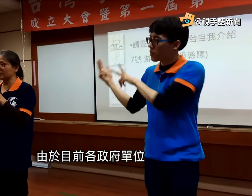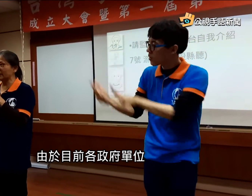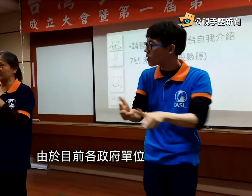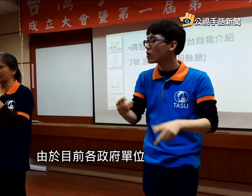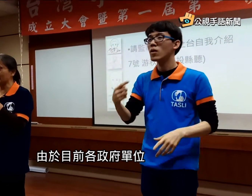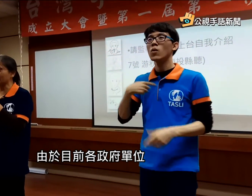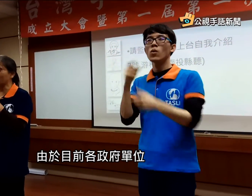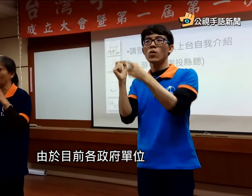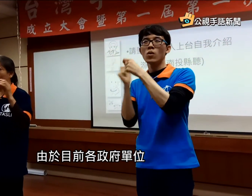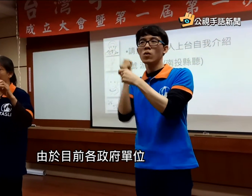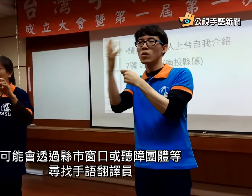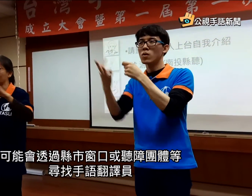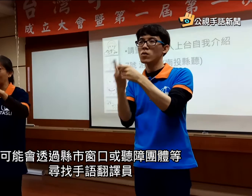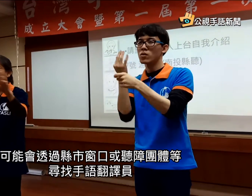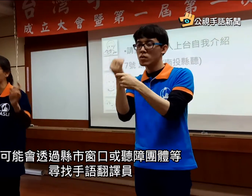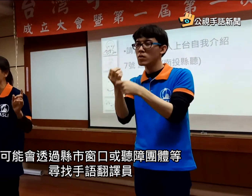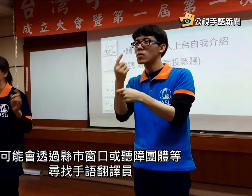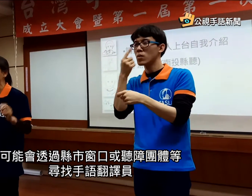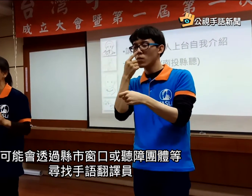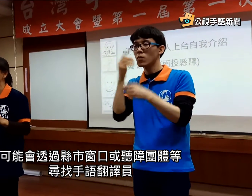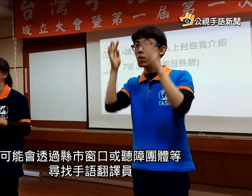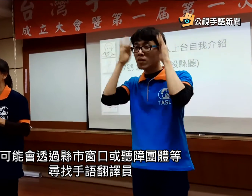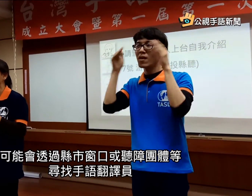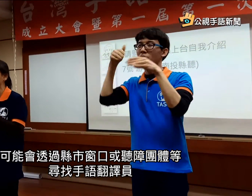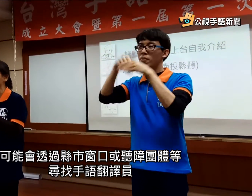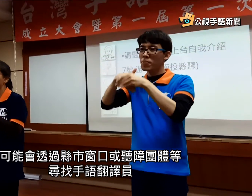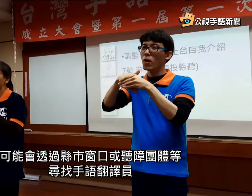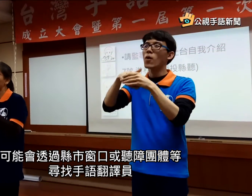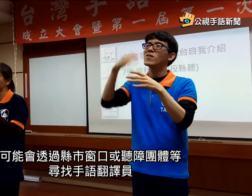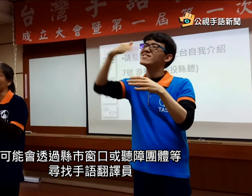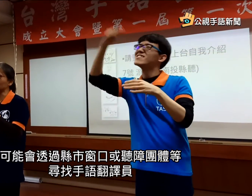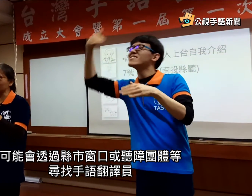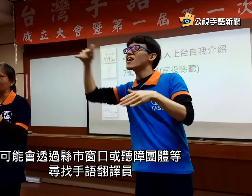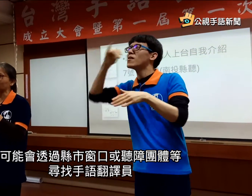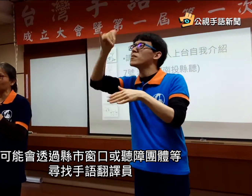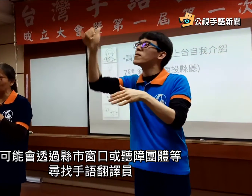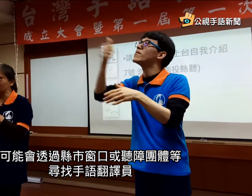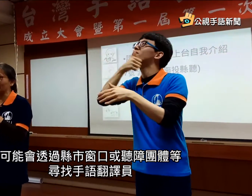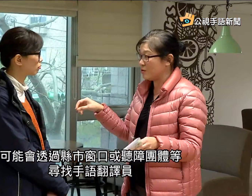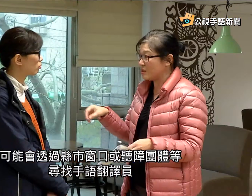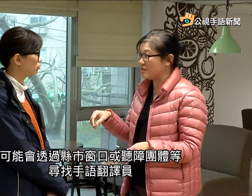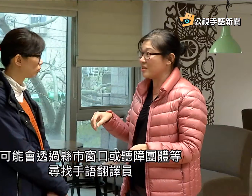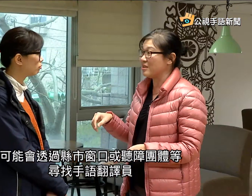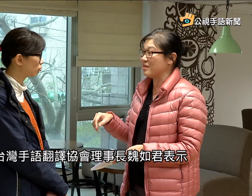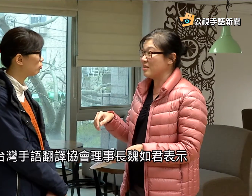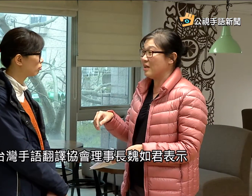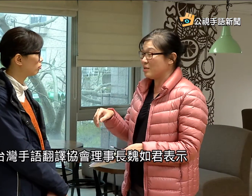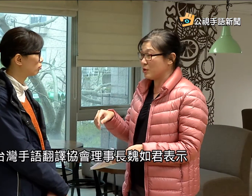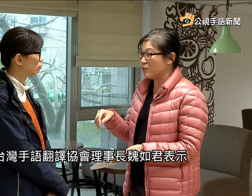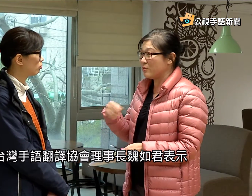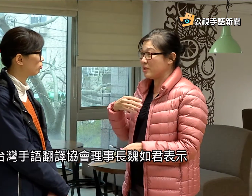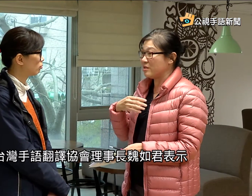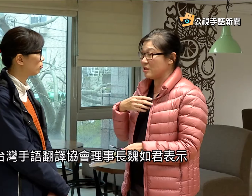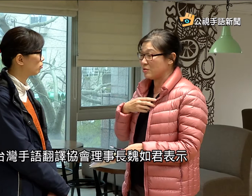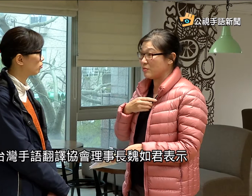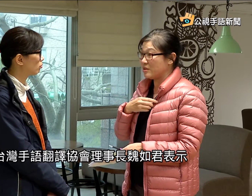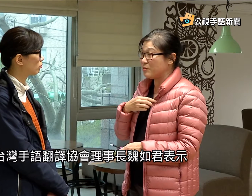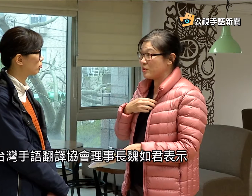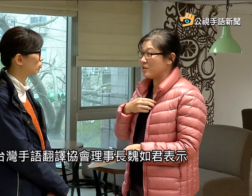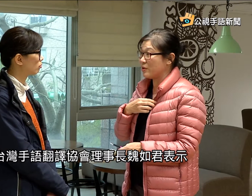府单位可能会透过县市窗口或听障团体等寻找手语翻译员，台湾手语翻译协会理事长魏如君表示，协